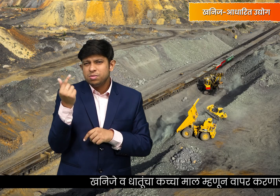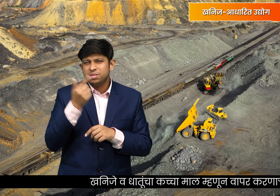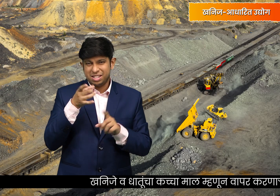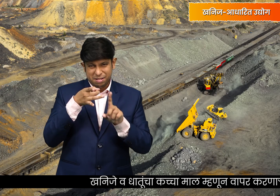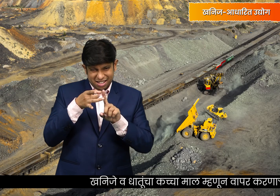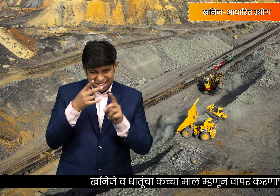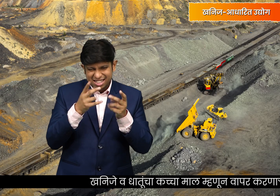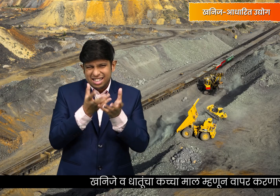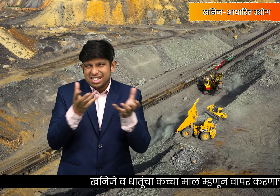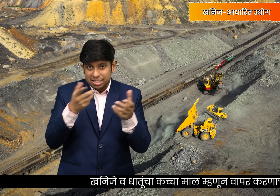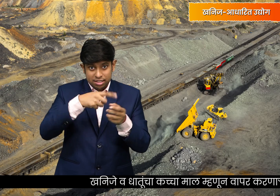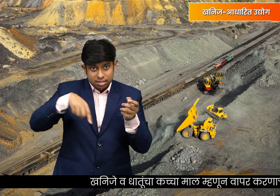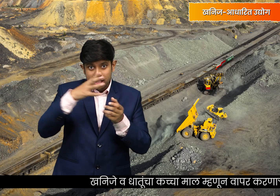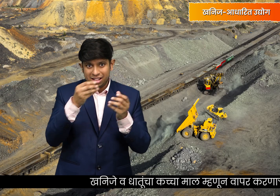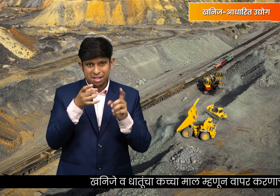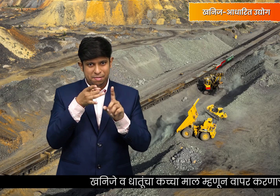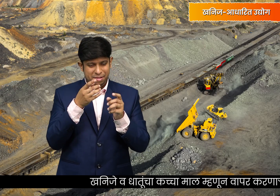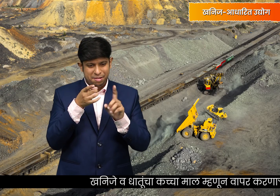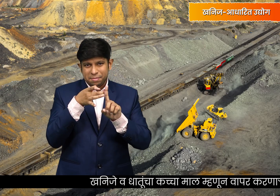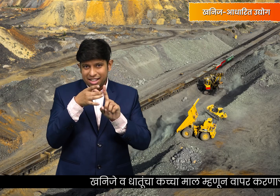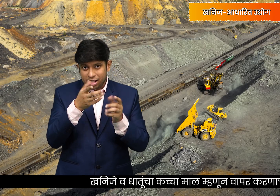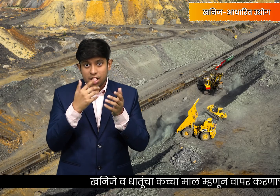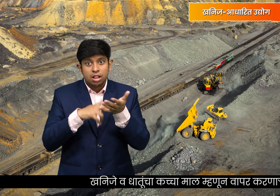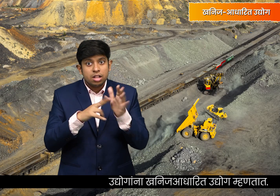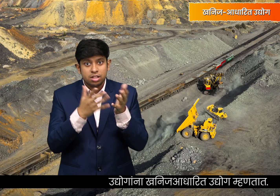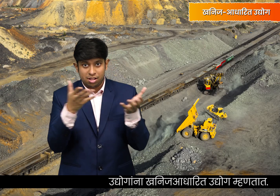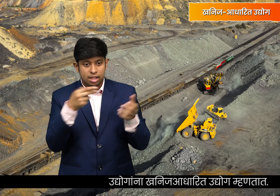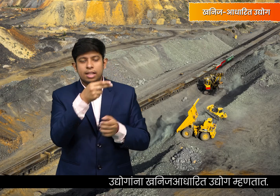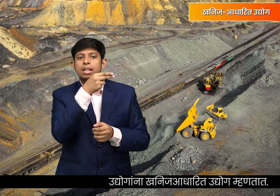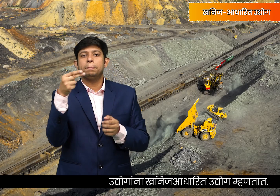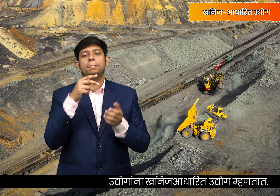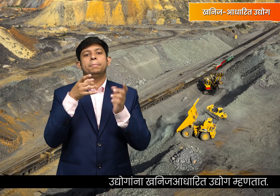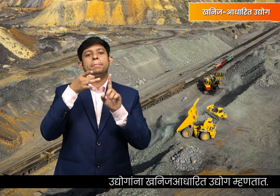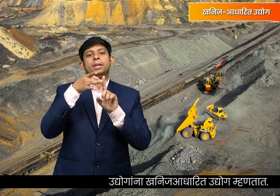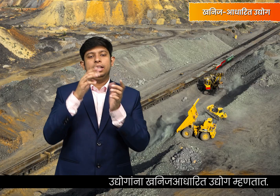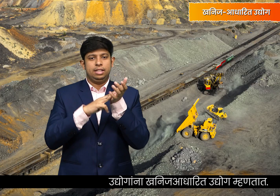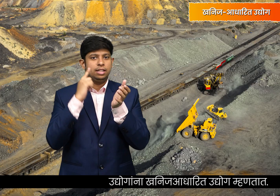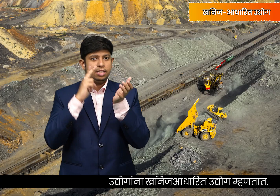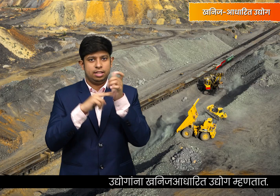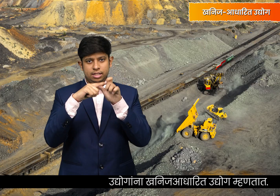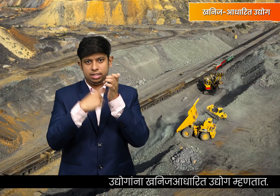खनिजे व धातूंचा कच्चा माल म्हणून वापर करणाऱ्या उद्योगांना खनिज आधारित उद्योग म्हणतात.